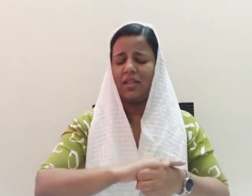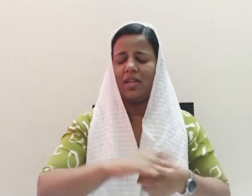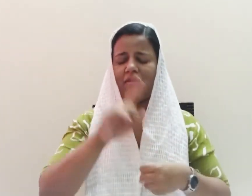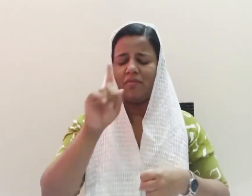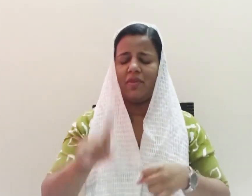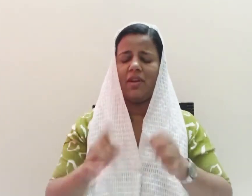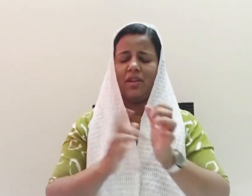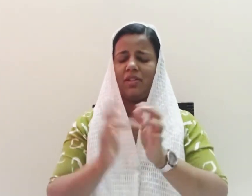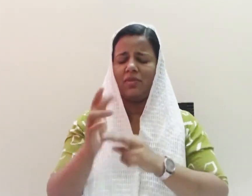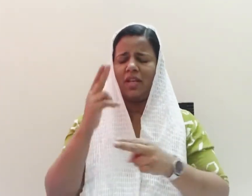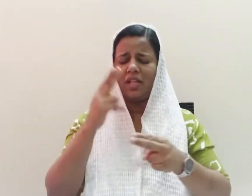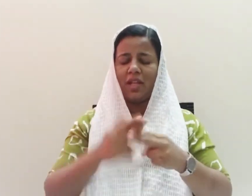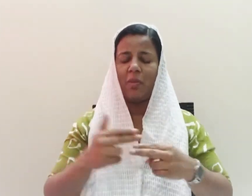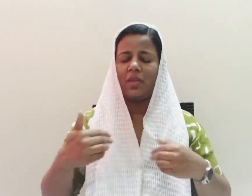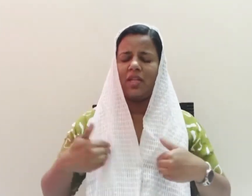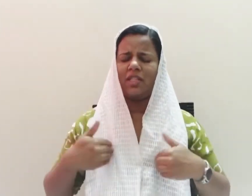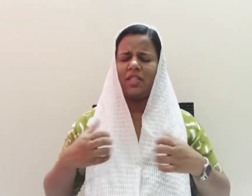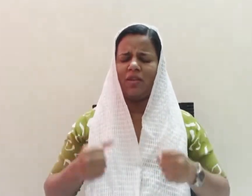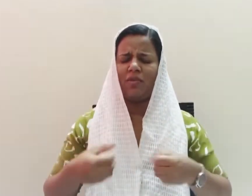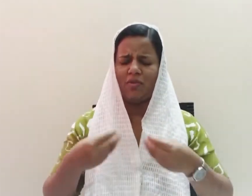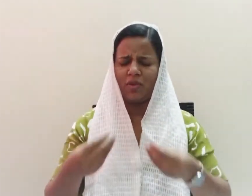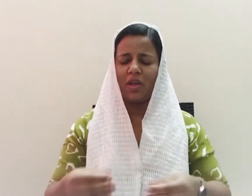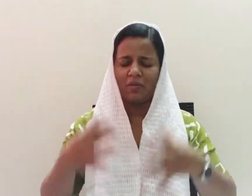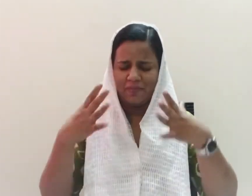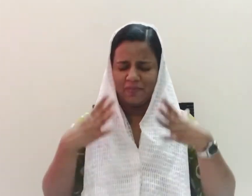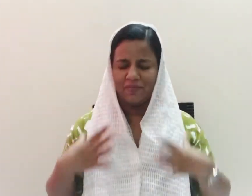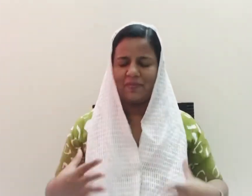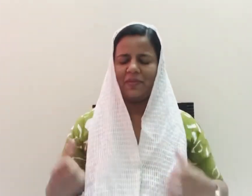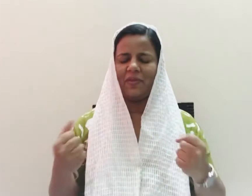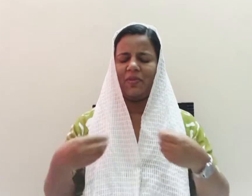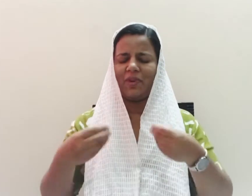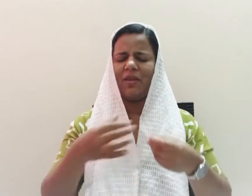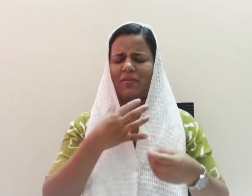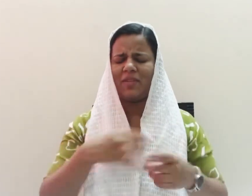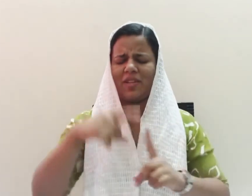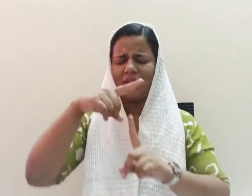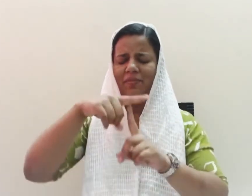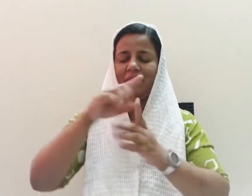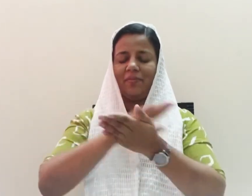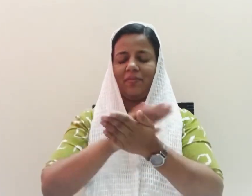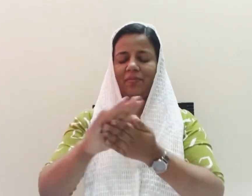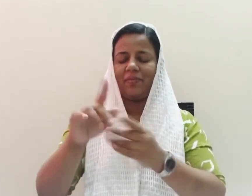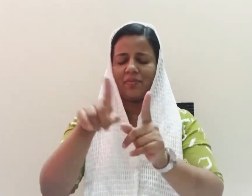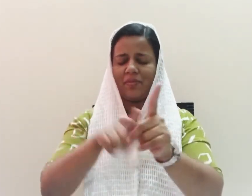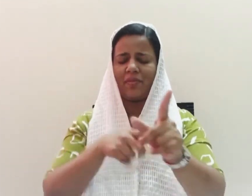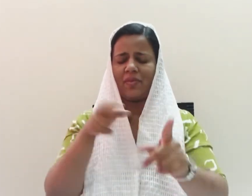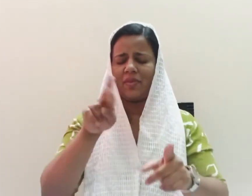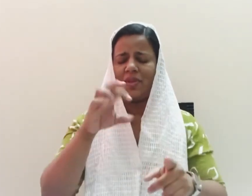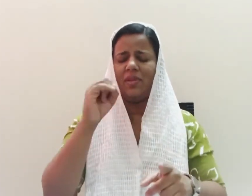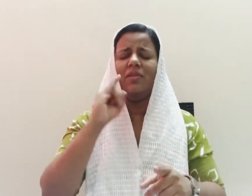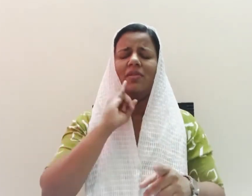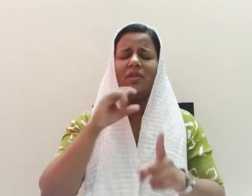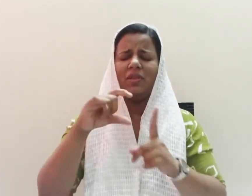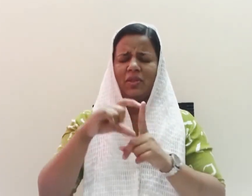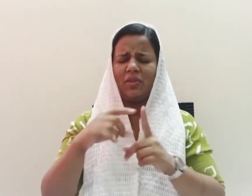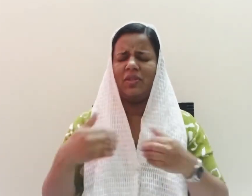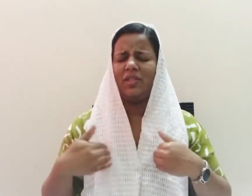യേശു ക്രിസ്തുവിൻ്റെ നാമത്തിൽ സൗഖ്യമാകട്ടെ, പൂർണ്ണ ആരോഗ്യമുണ്ടാകട്ടെ. എല്ലാ തൈറോയിഡിൻ്റെ പ്രശ്നത്താൽ ഭാരപ്പെടുന്നവരും ഇന്ന് പകൽക്കാലം